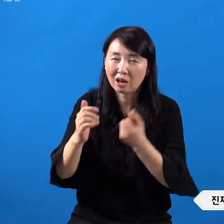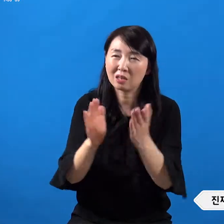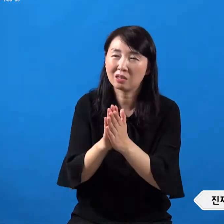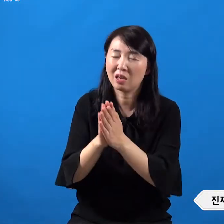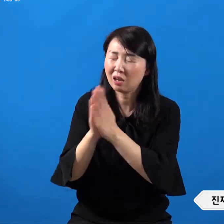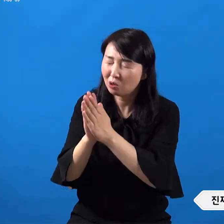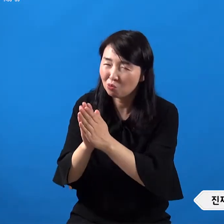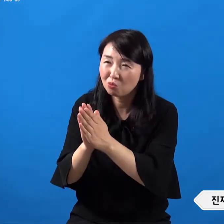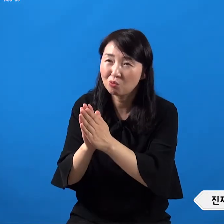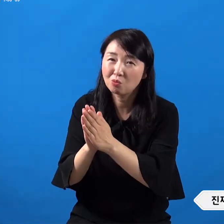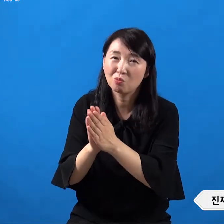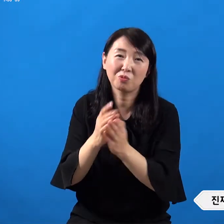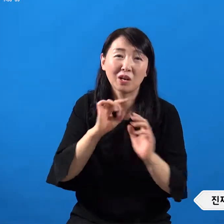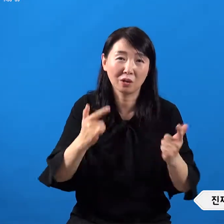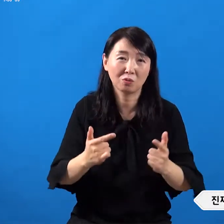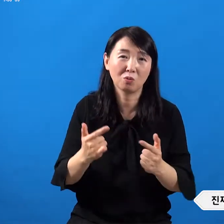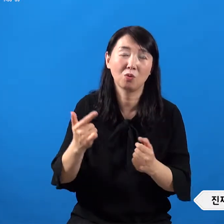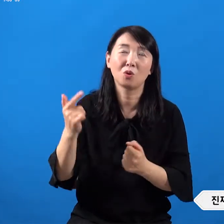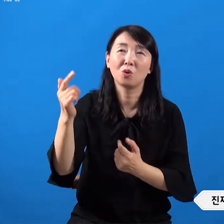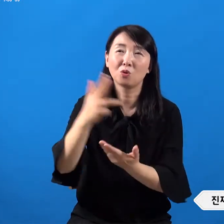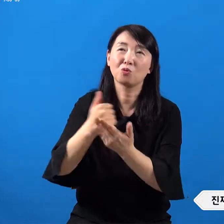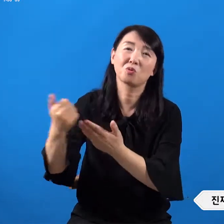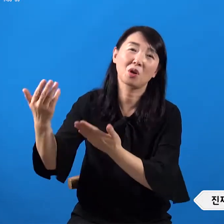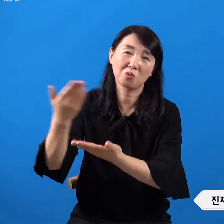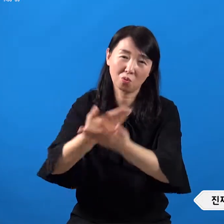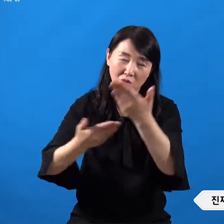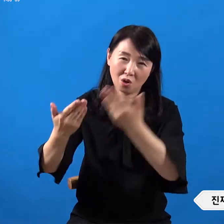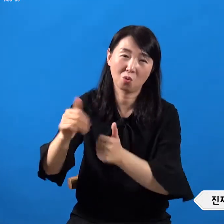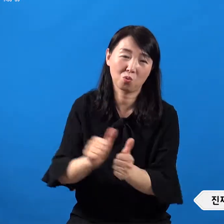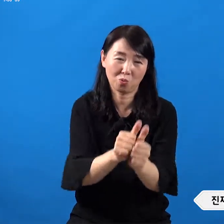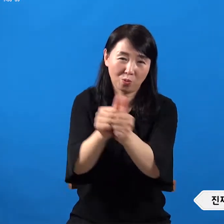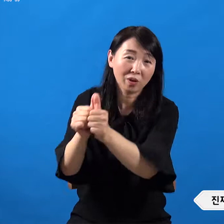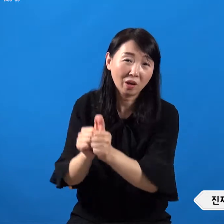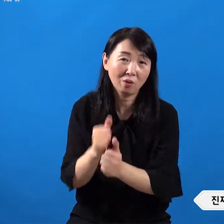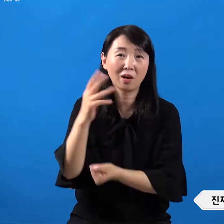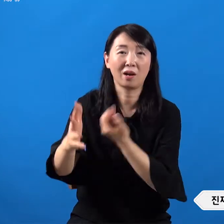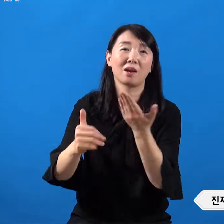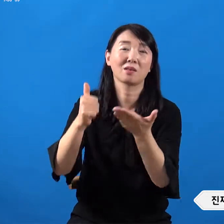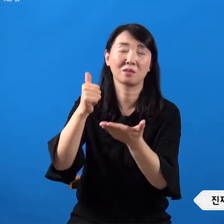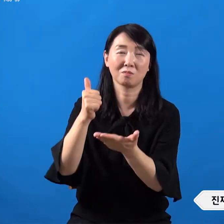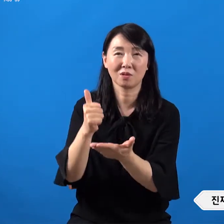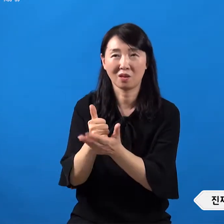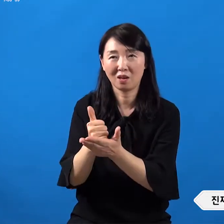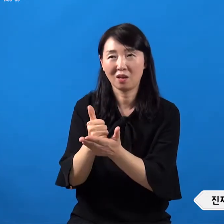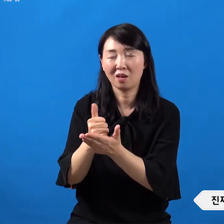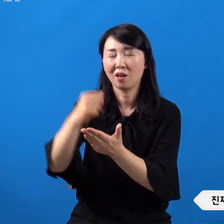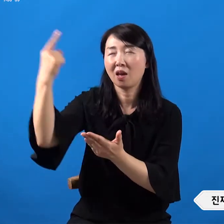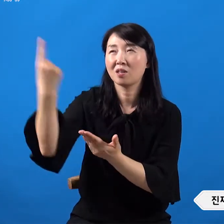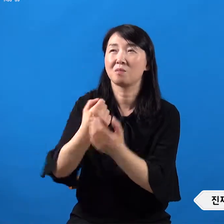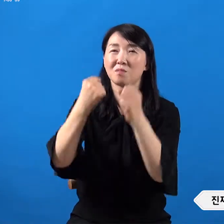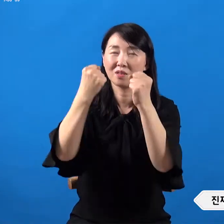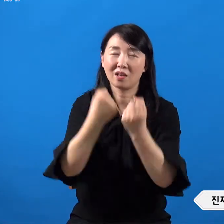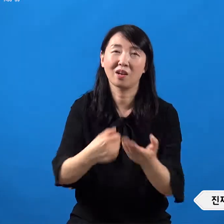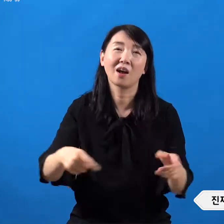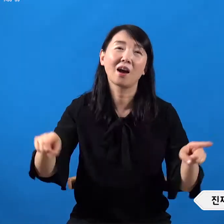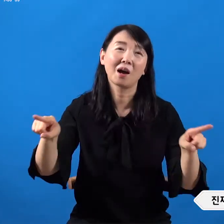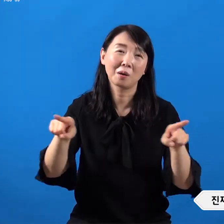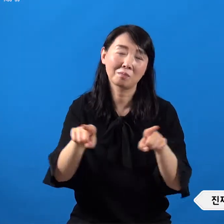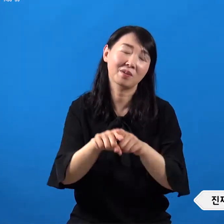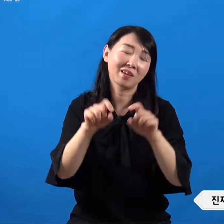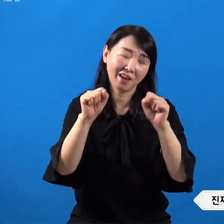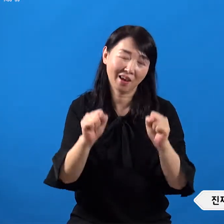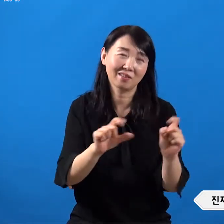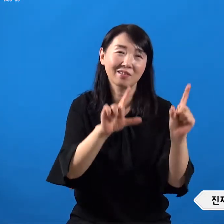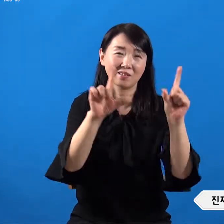간구하는 것뿐만이 아니라 주님과 교제하고 주님과 동행하고 하나님의 임재를 함께하는